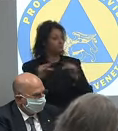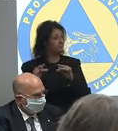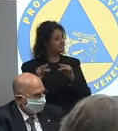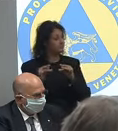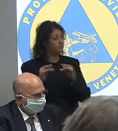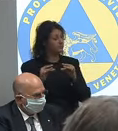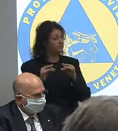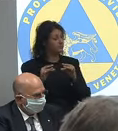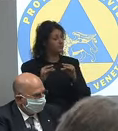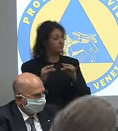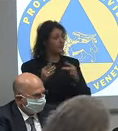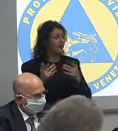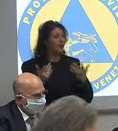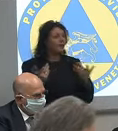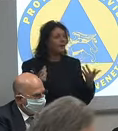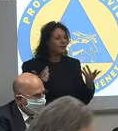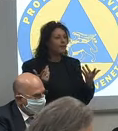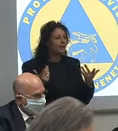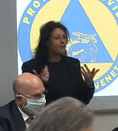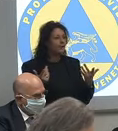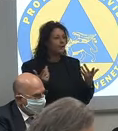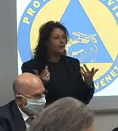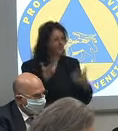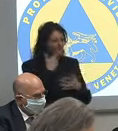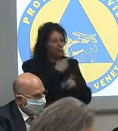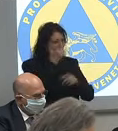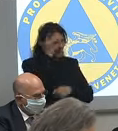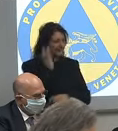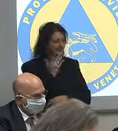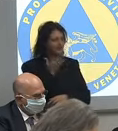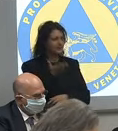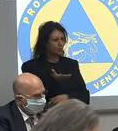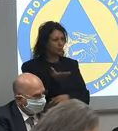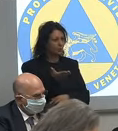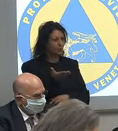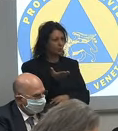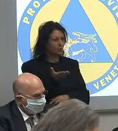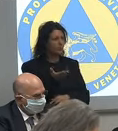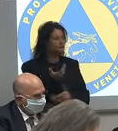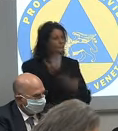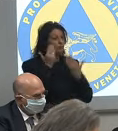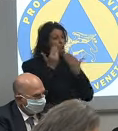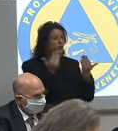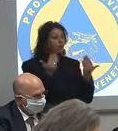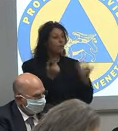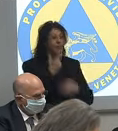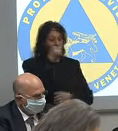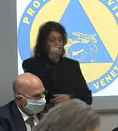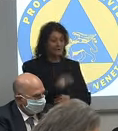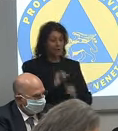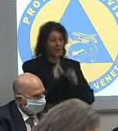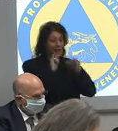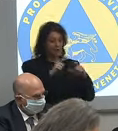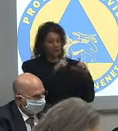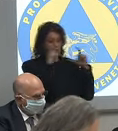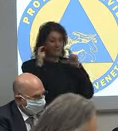cui, se uno volesse proprio rischiare di suo, uno dice, bene, prendo atto, ma purtroppo è che va a infettare anche tutti gli